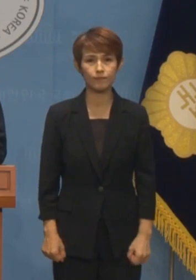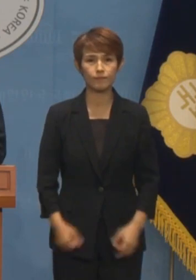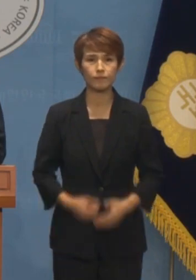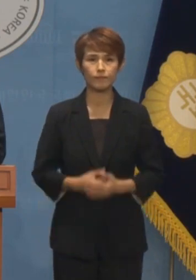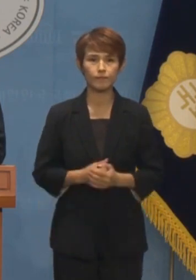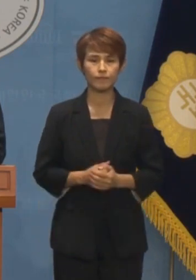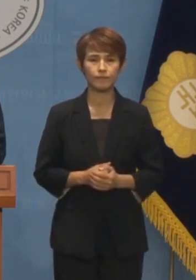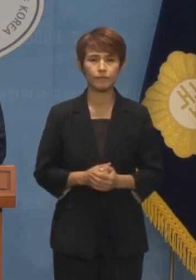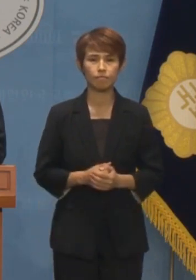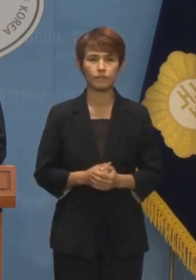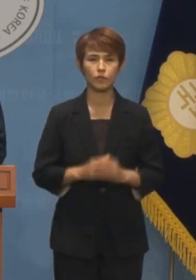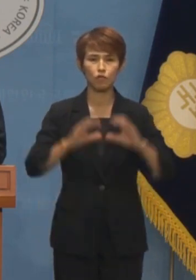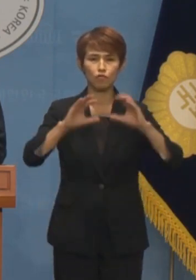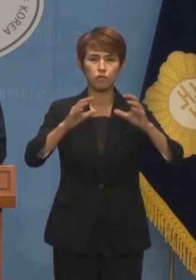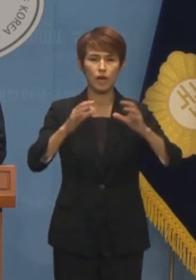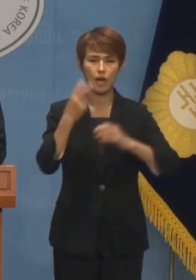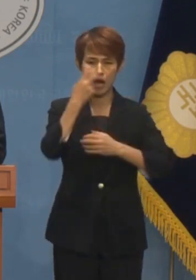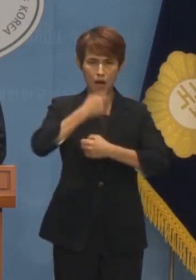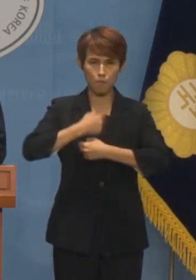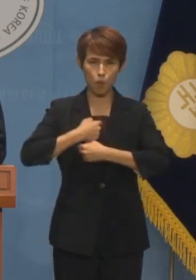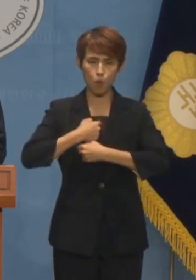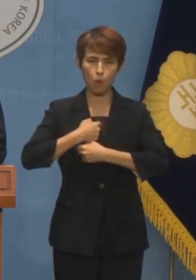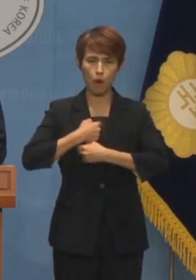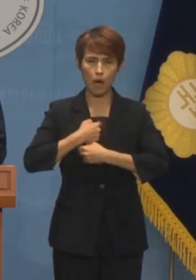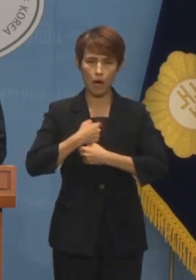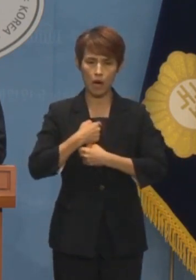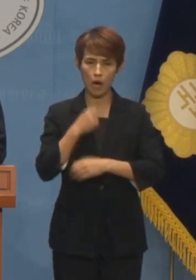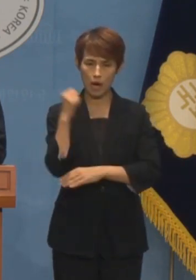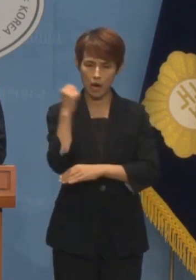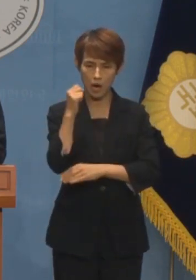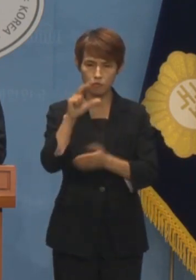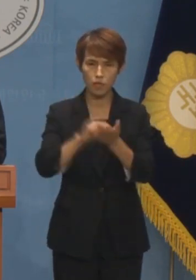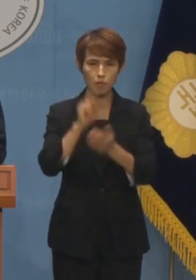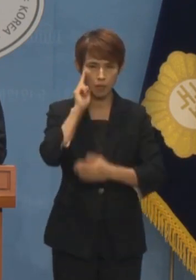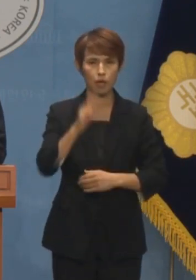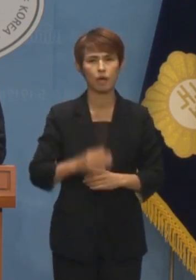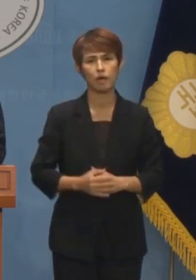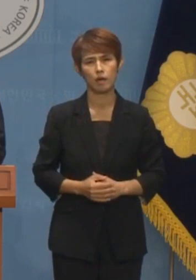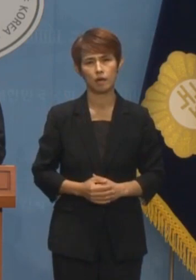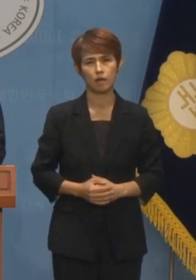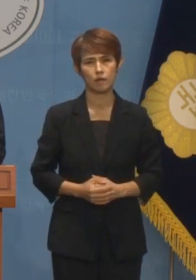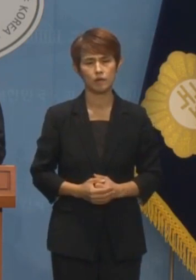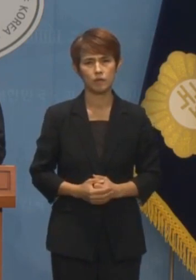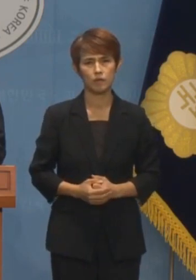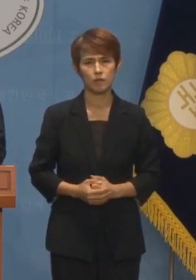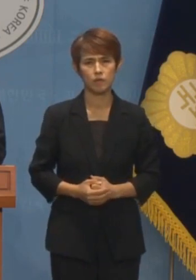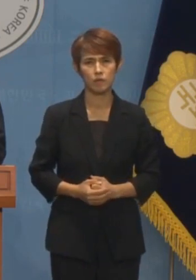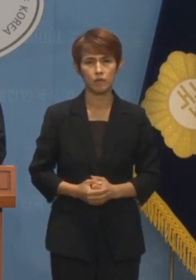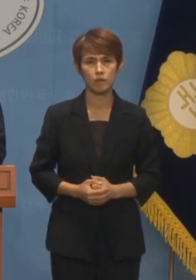뿌리째 흔들리는 국가안보, 윤석열 정부 안보 참사의 끝은 어디입니까?